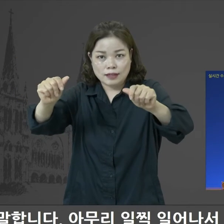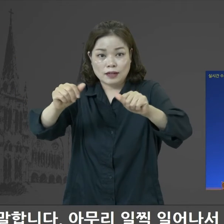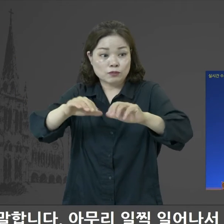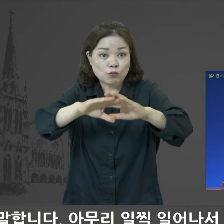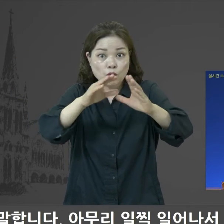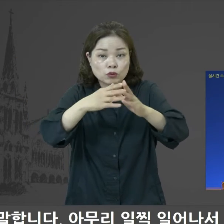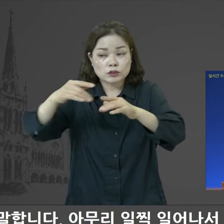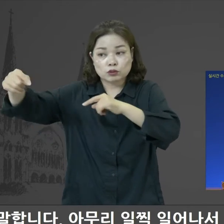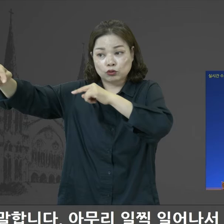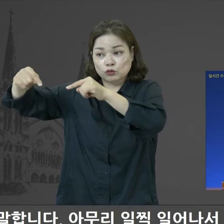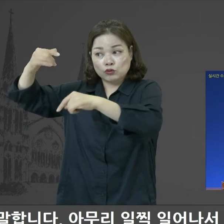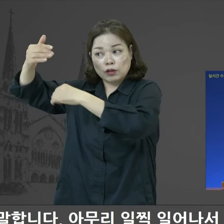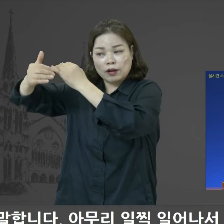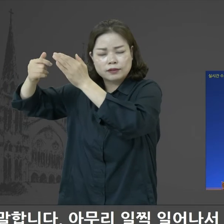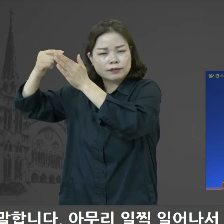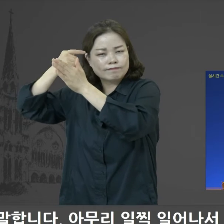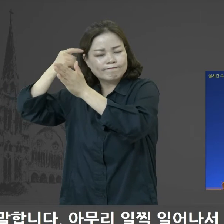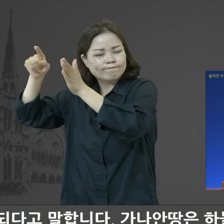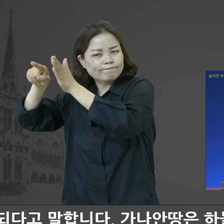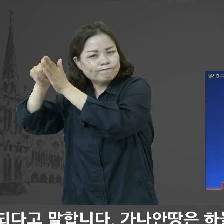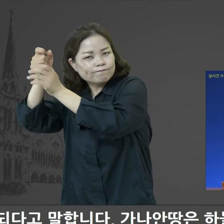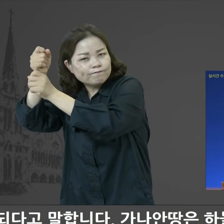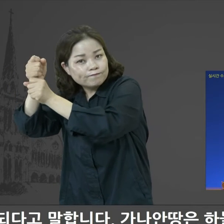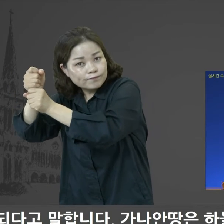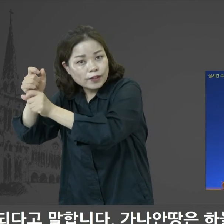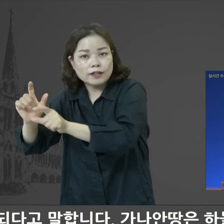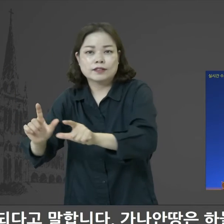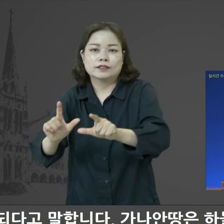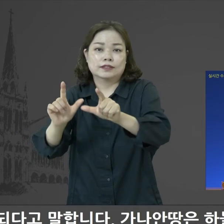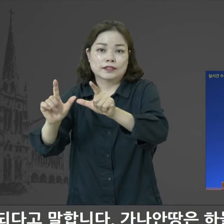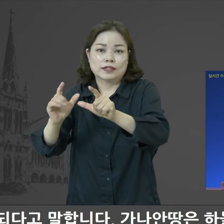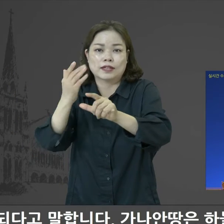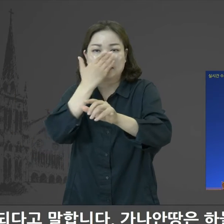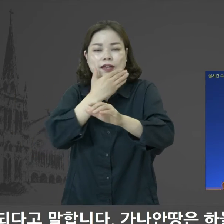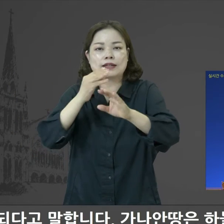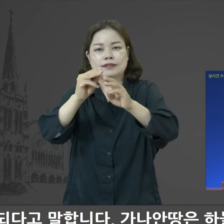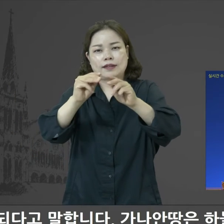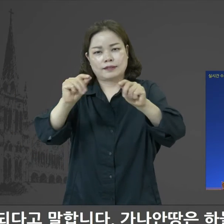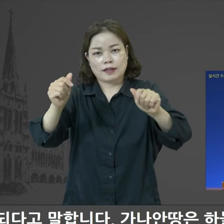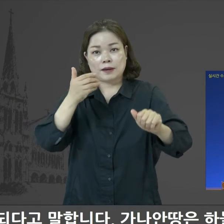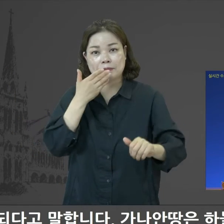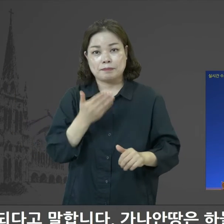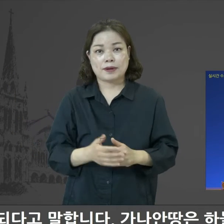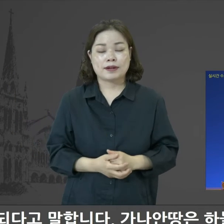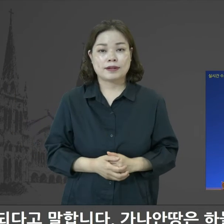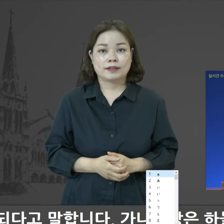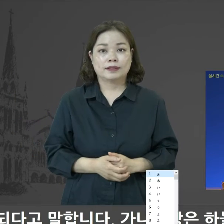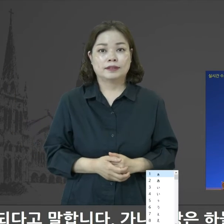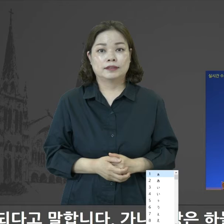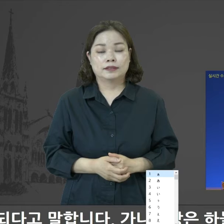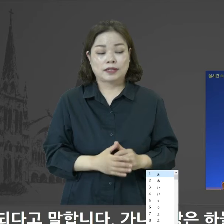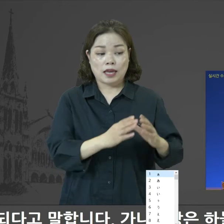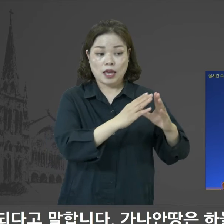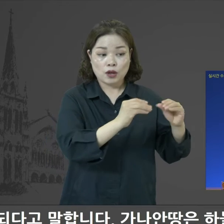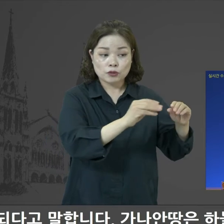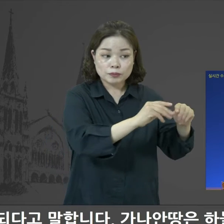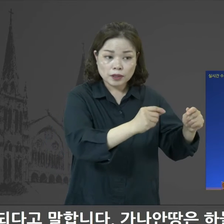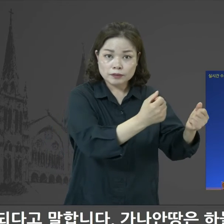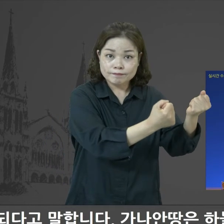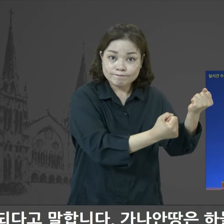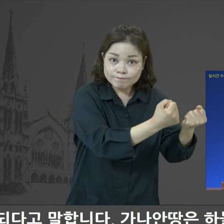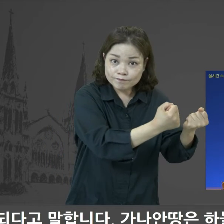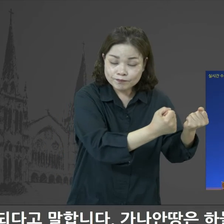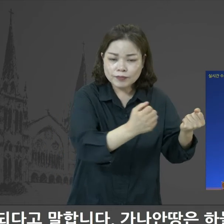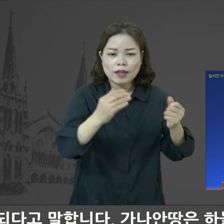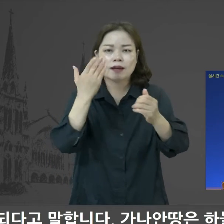모든 것을 주관하시는 하나님을 의지할 때 살 수 있는 땅이 가나안 땅인 것이죠. 자, 여러분들에게 애굽 땅에 대해서도 설명을